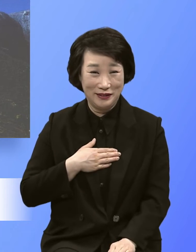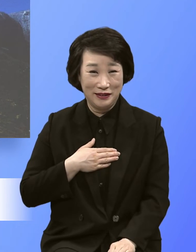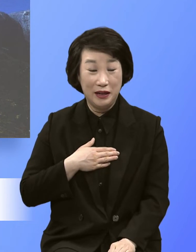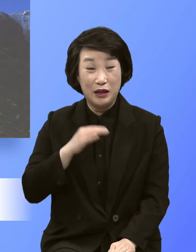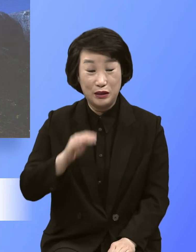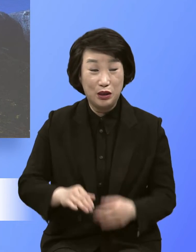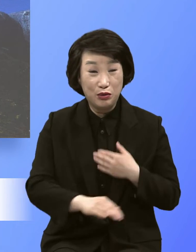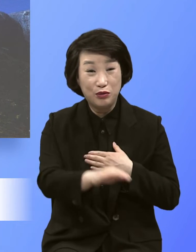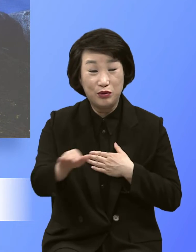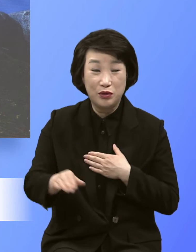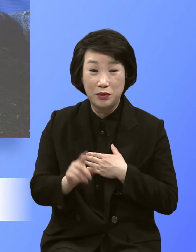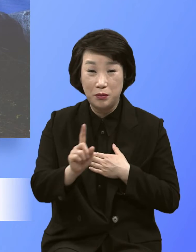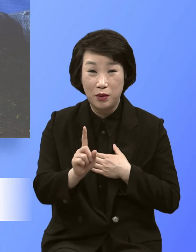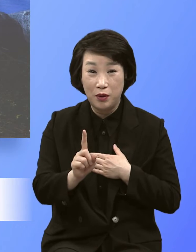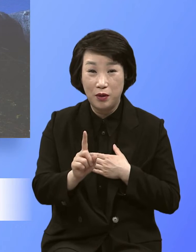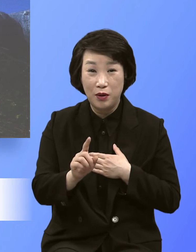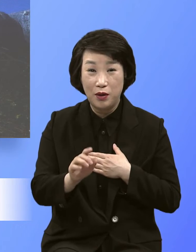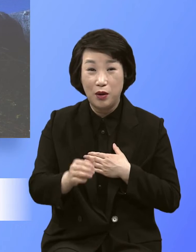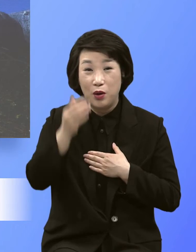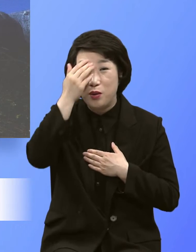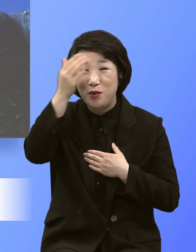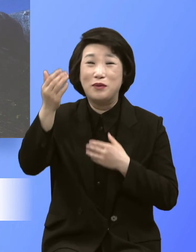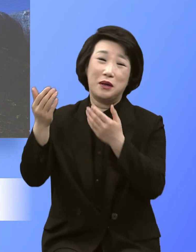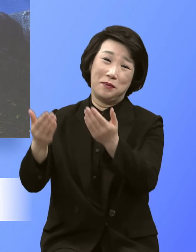근데 우리는 공짜로